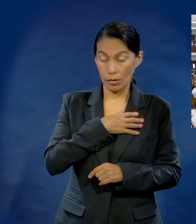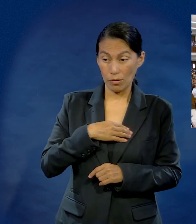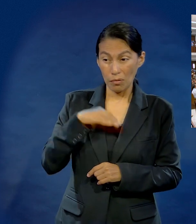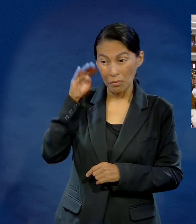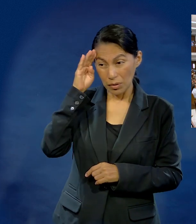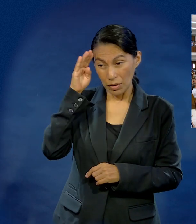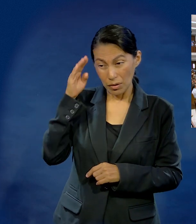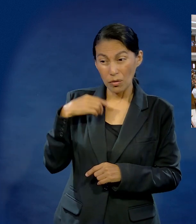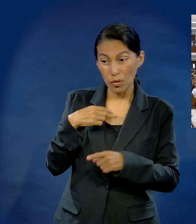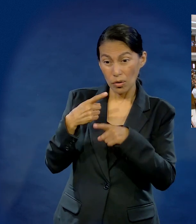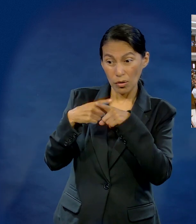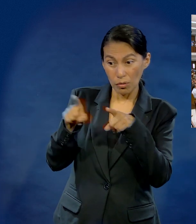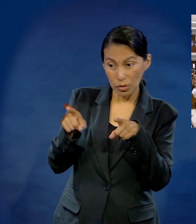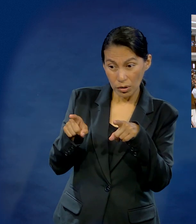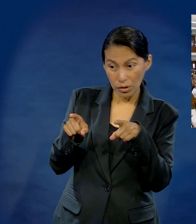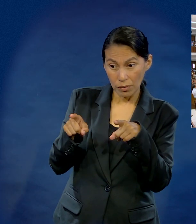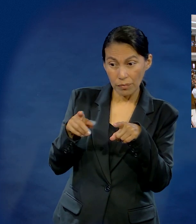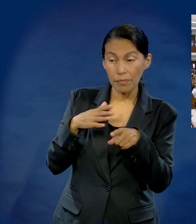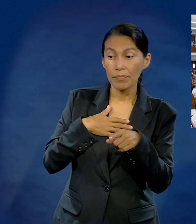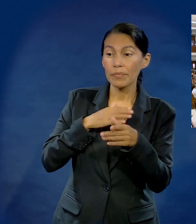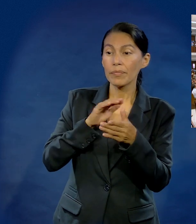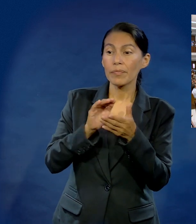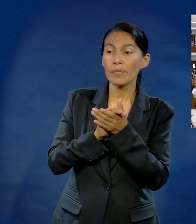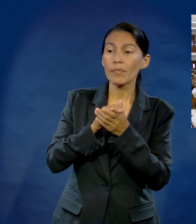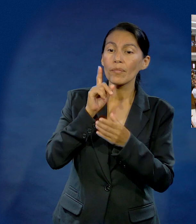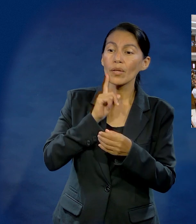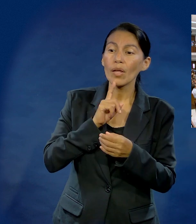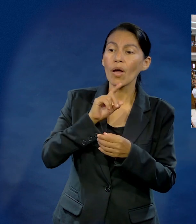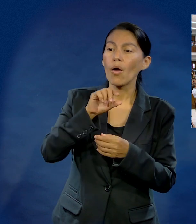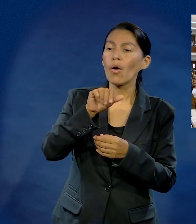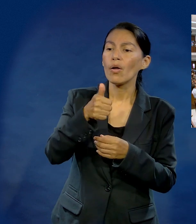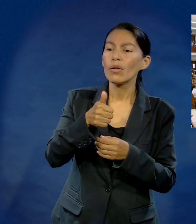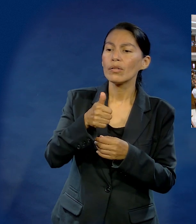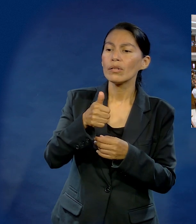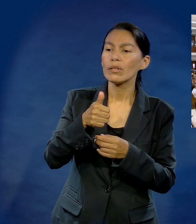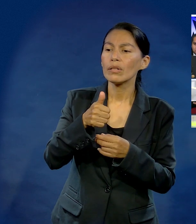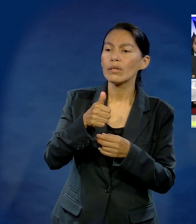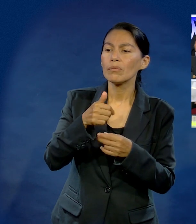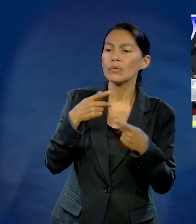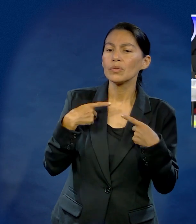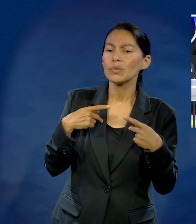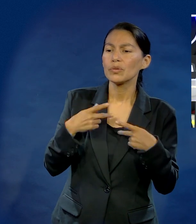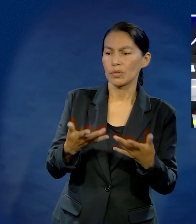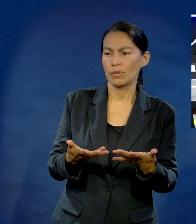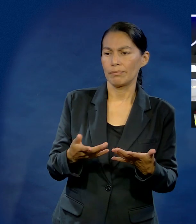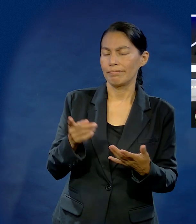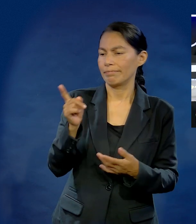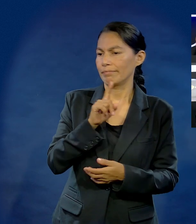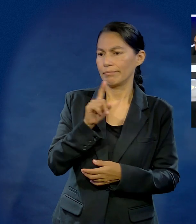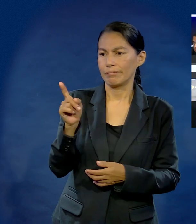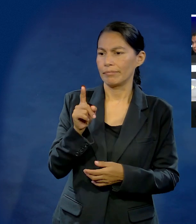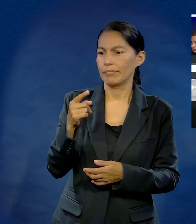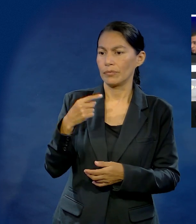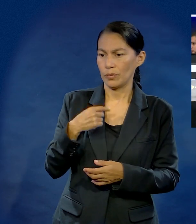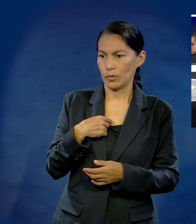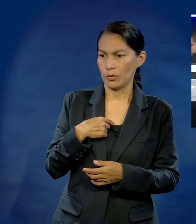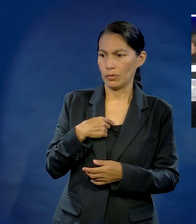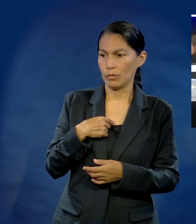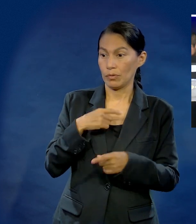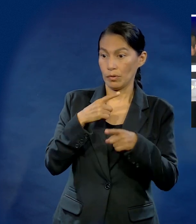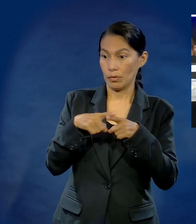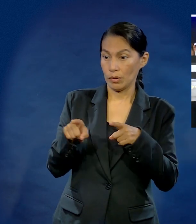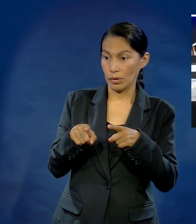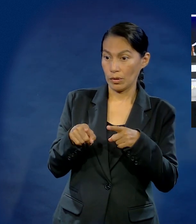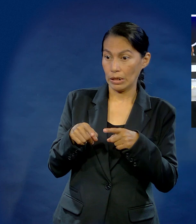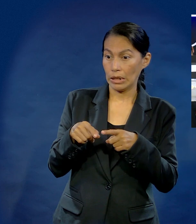vengo. ¿No será que hay algo por lo cual usted quiera que oremos? Mi papá, pues ya experimentado,